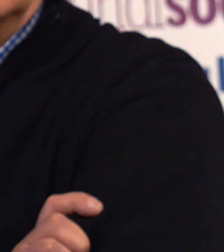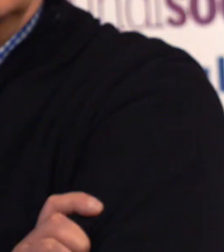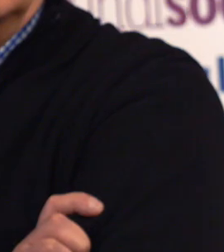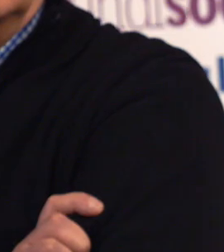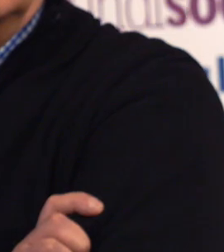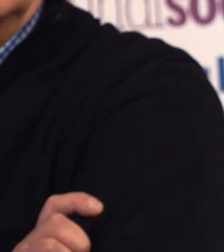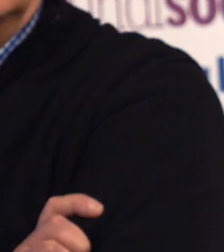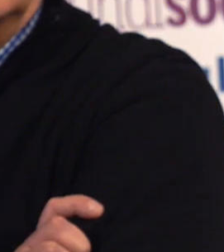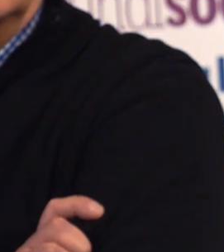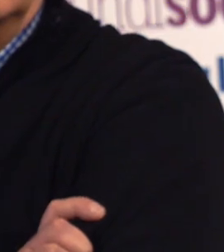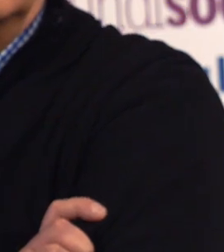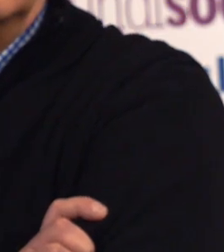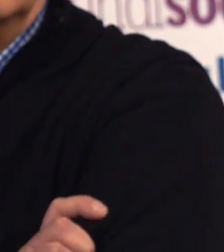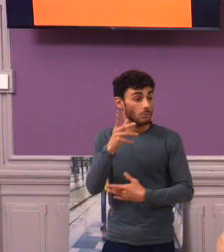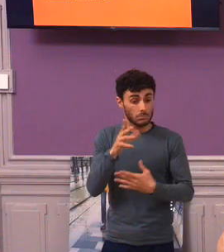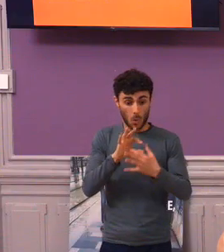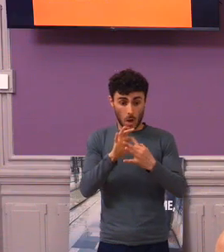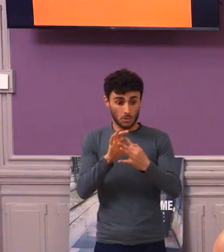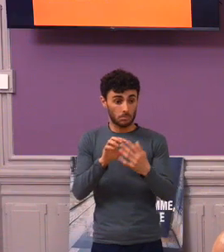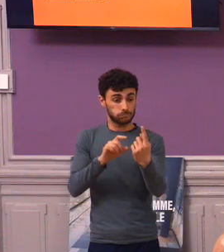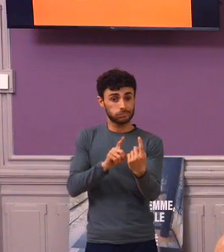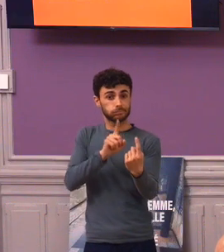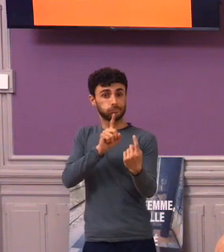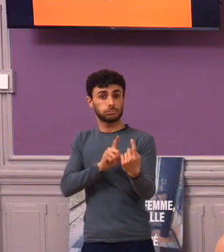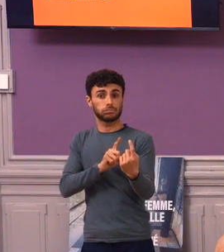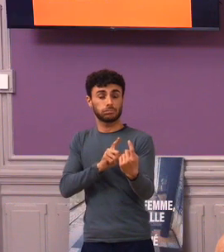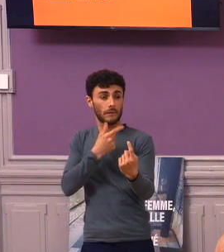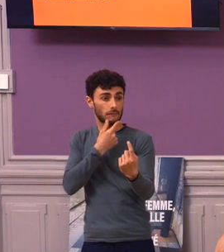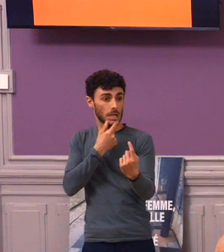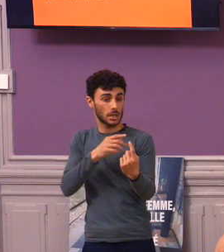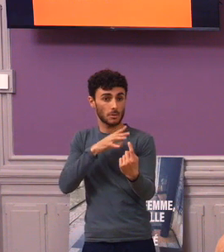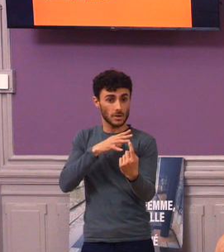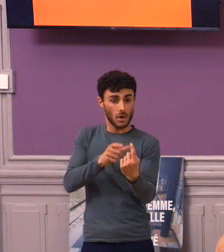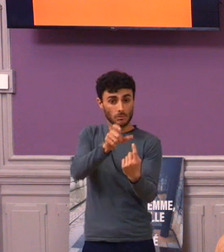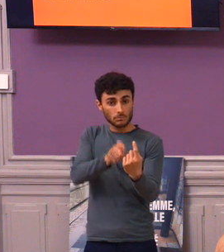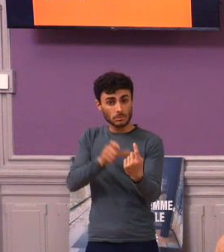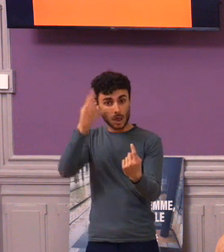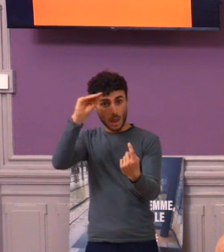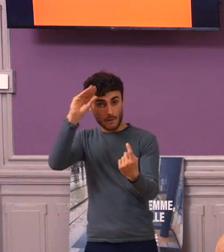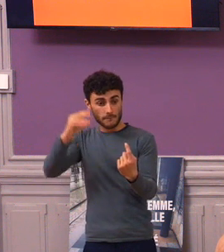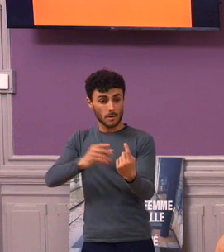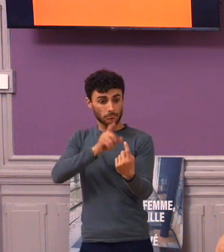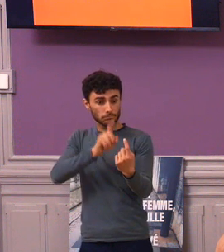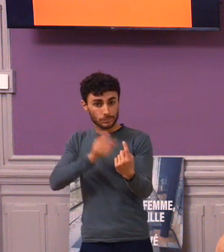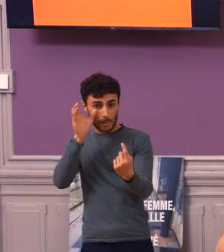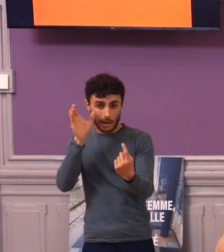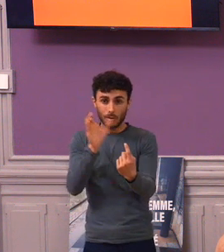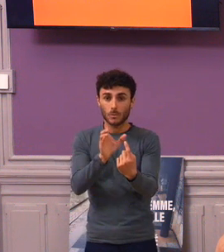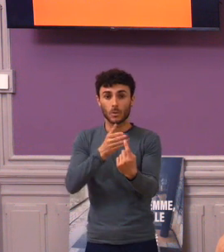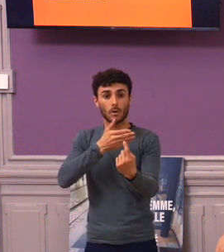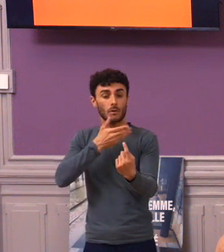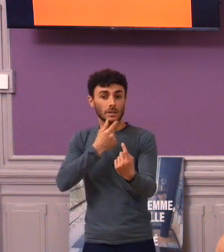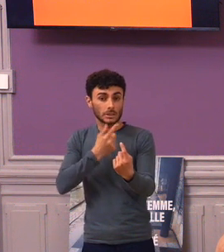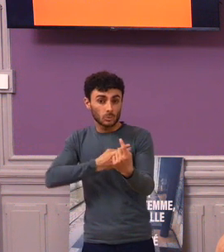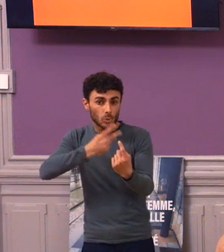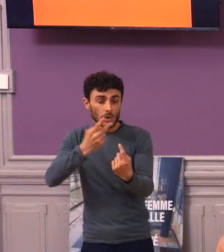facile parce que c'est dans un rapport de 1 à 1 ou de deux élèves à un enseignant donc c'est plus facile de d'être à l'écoute quand ce sont des